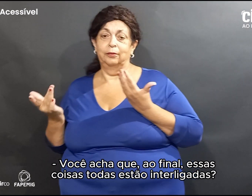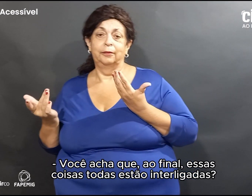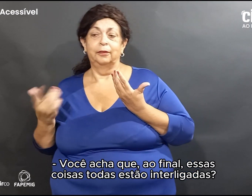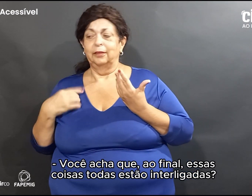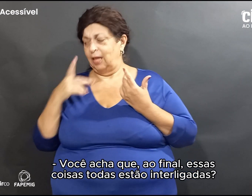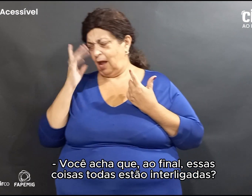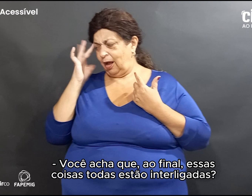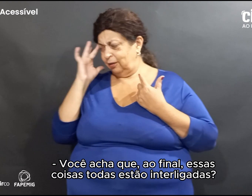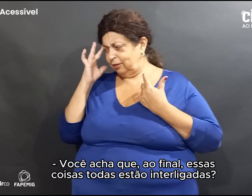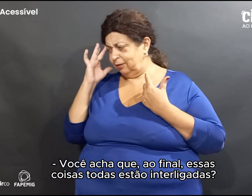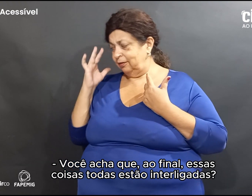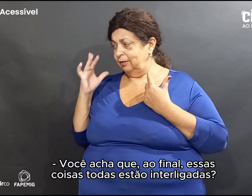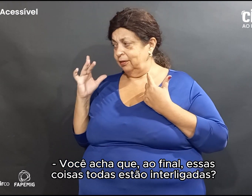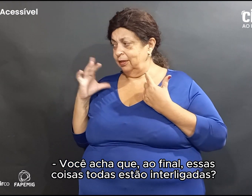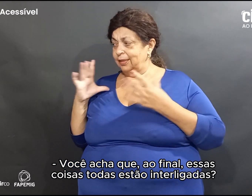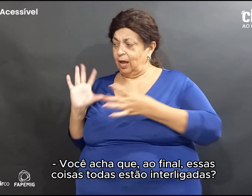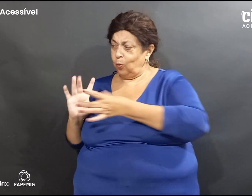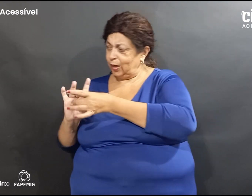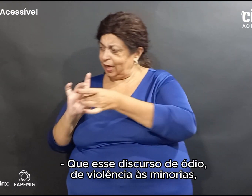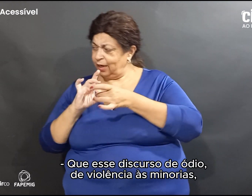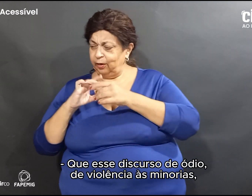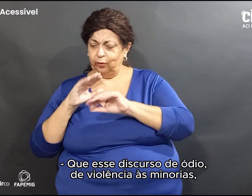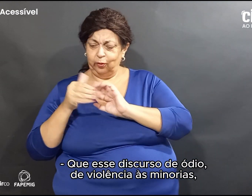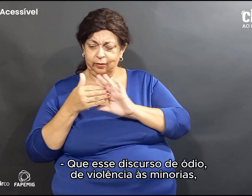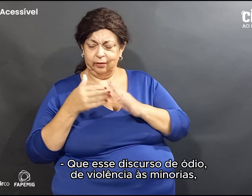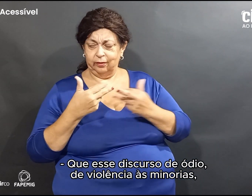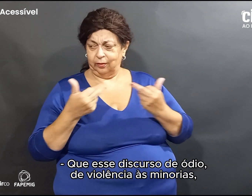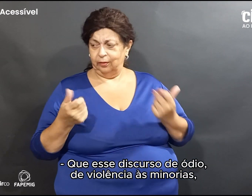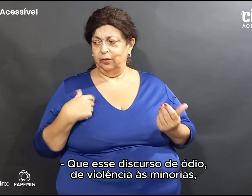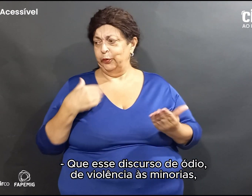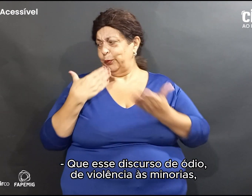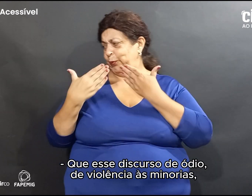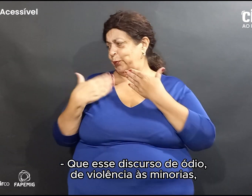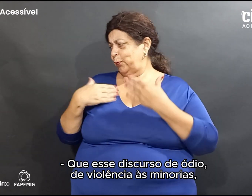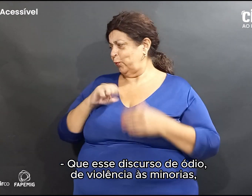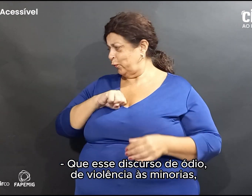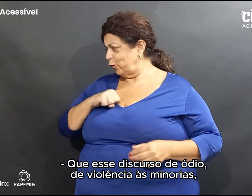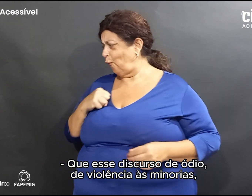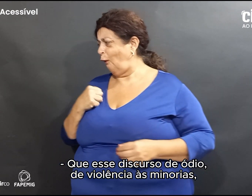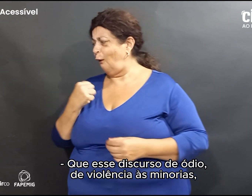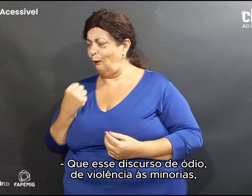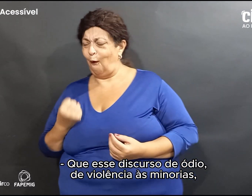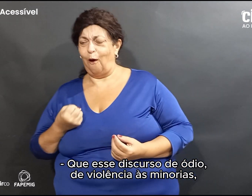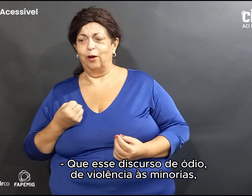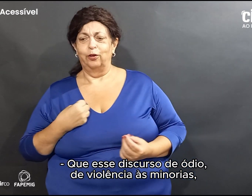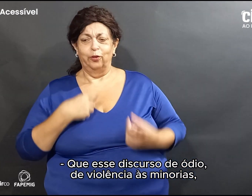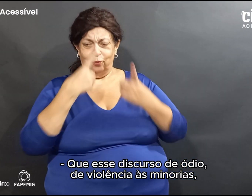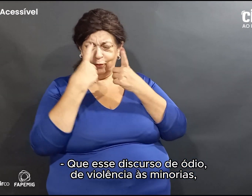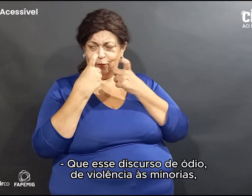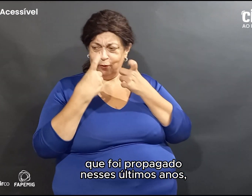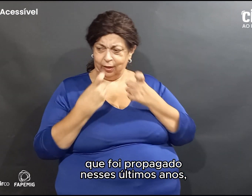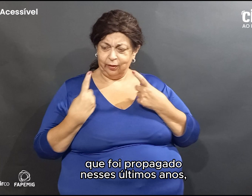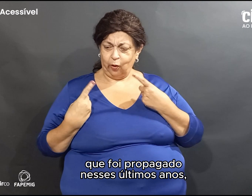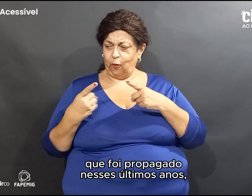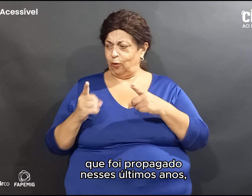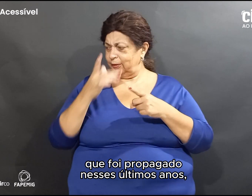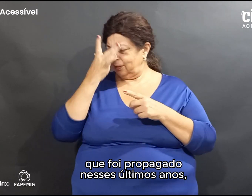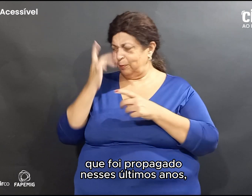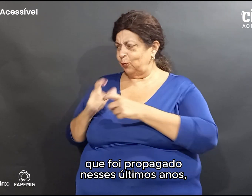coisas todas estão interligadas? Que esse discurso de ódio, de violência às minorias que foi propagado nesses